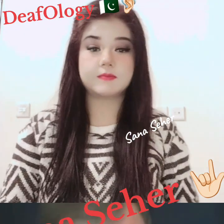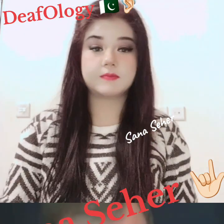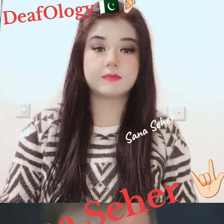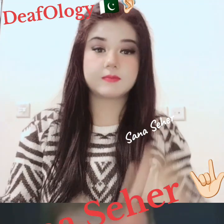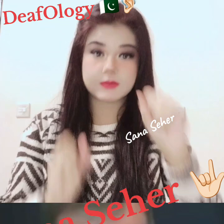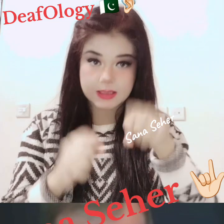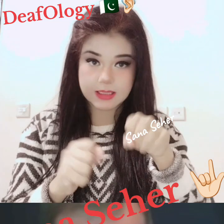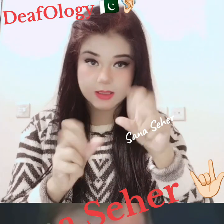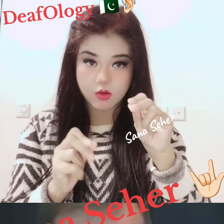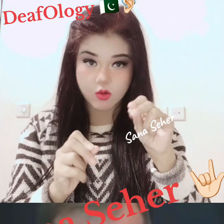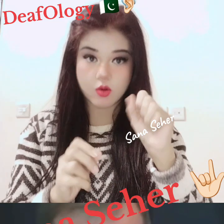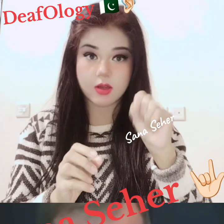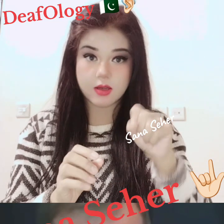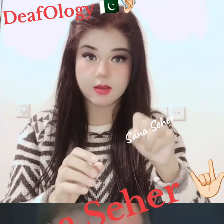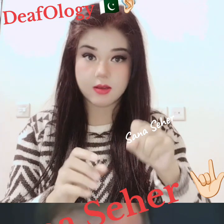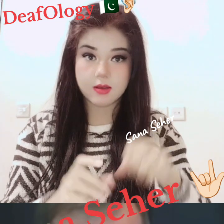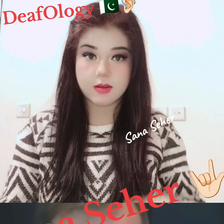کرنا ہے یا نہیں کرنا ہے؟